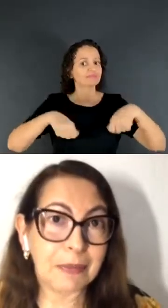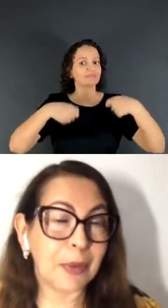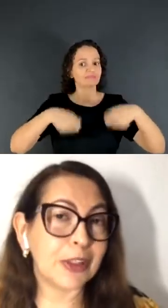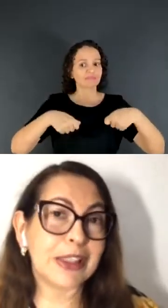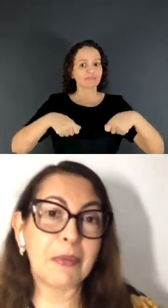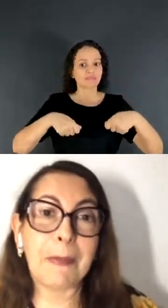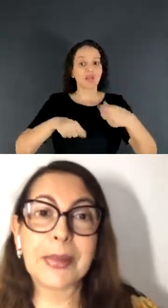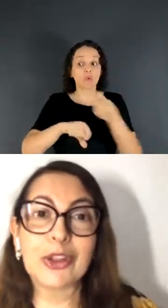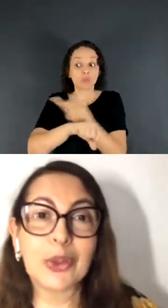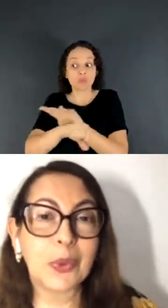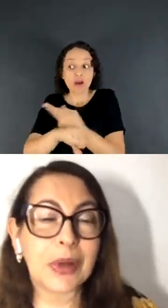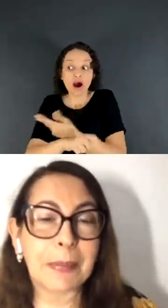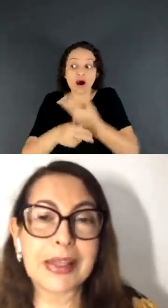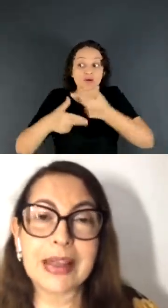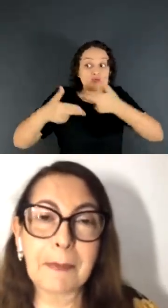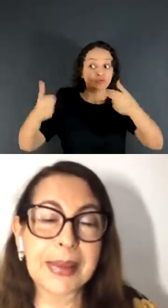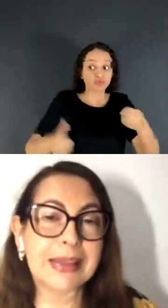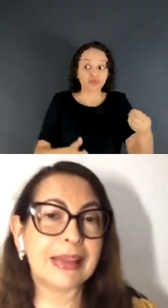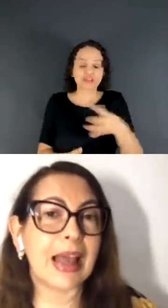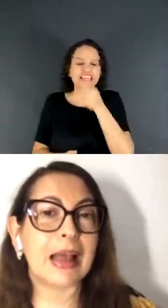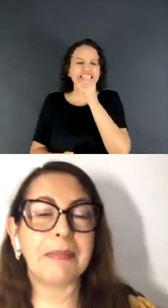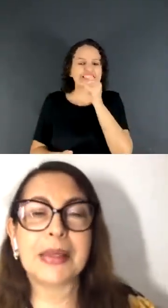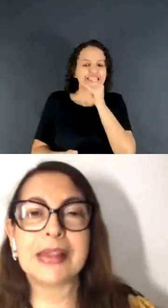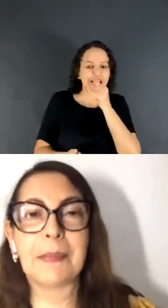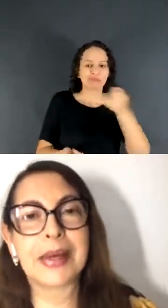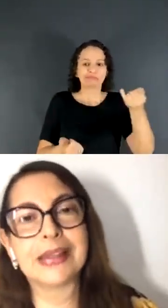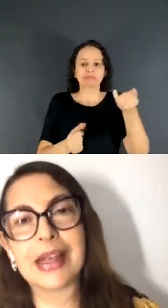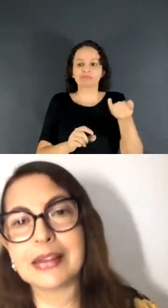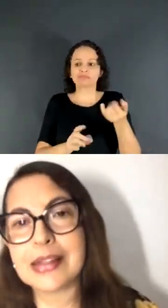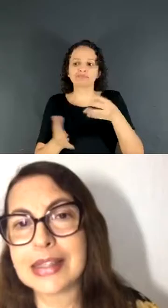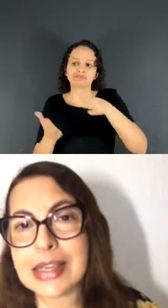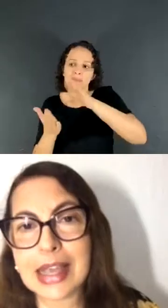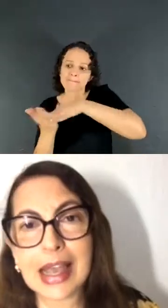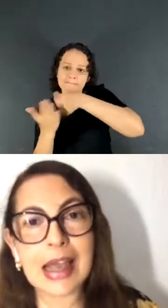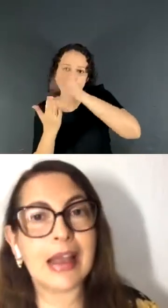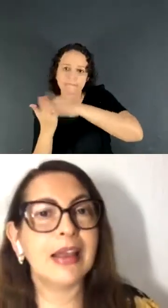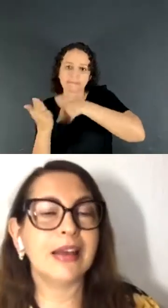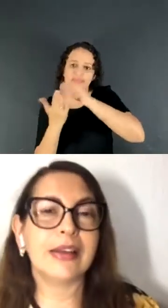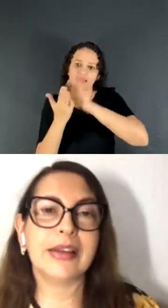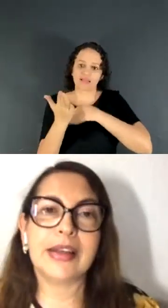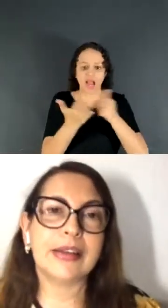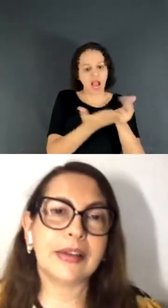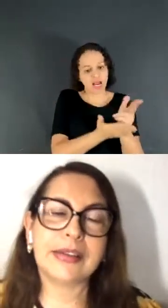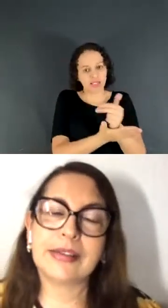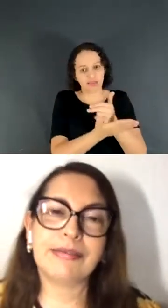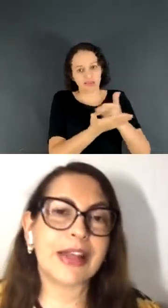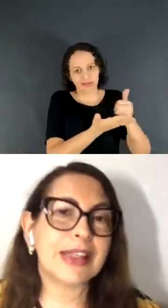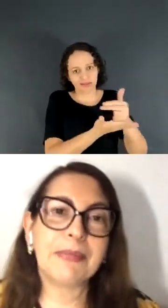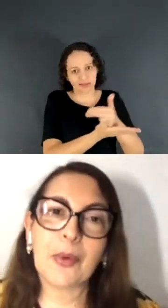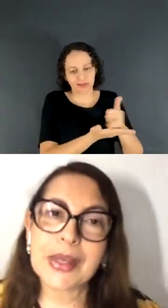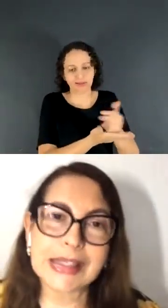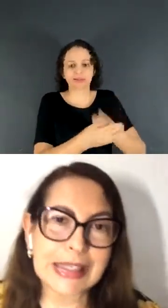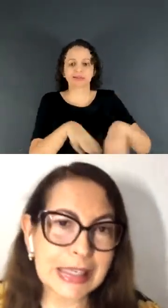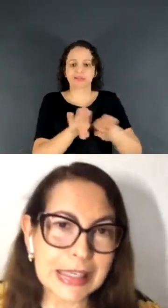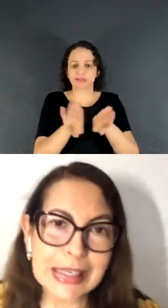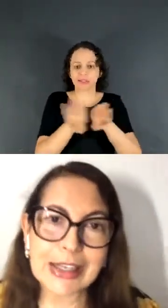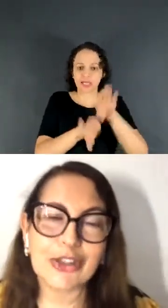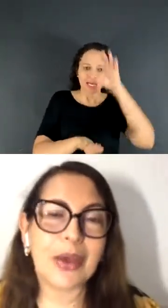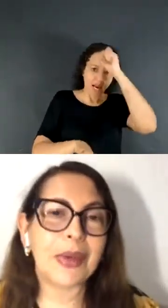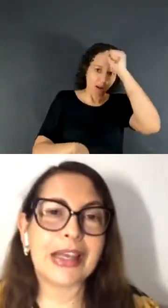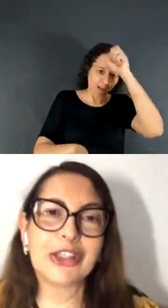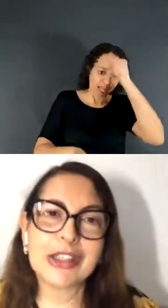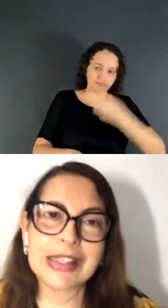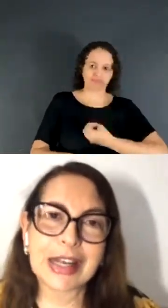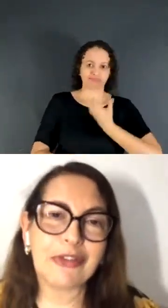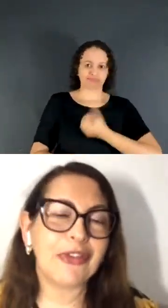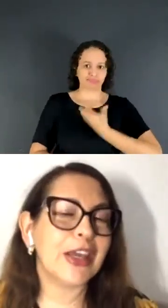aprender. Pode ser uma pintura, aprender a pintar, aprender a desenhar, fazer poesias,